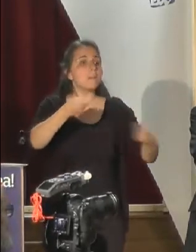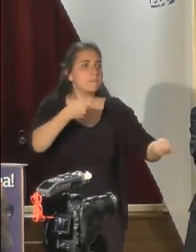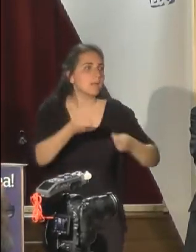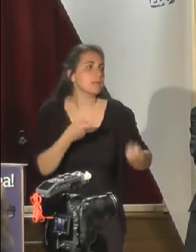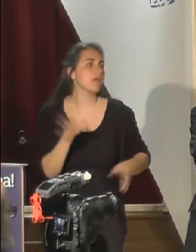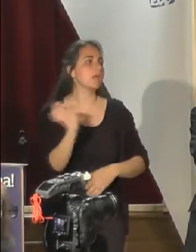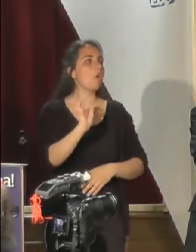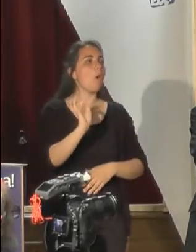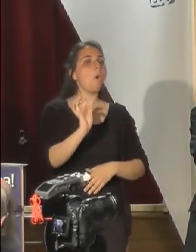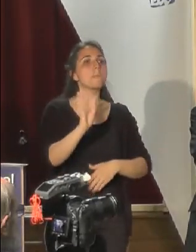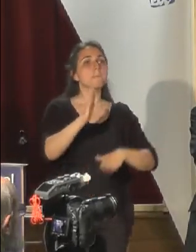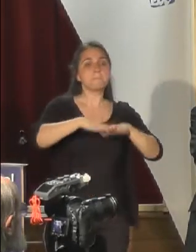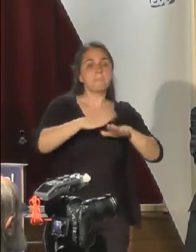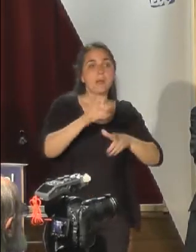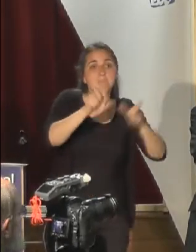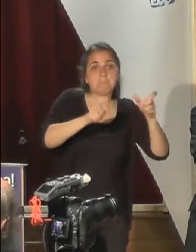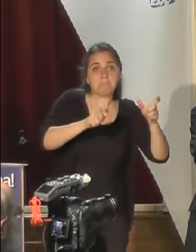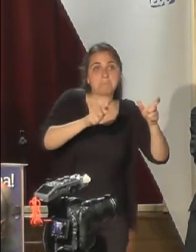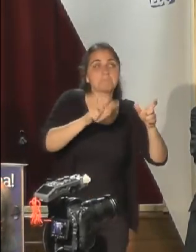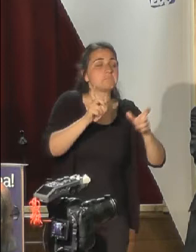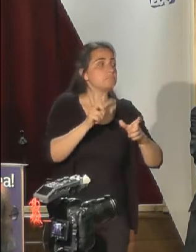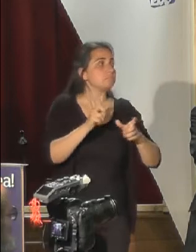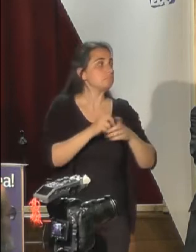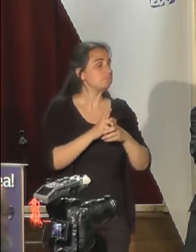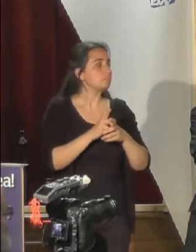para participar